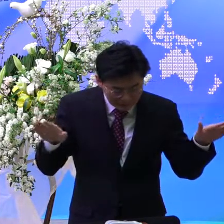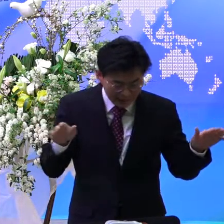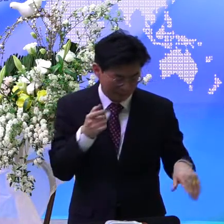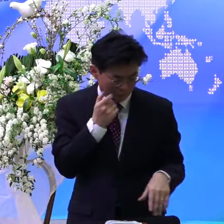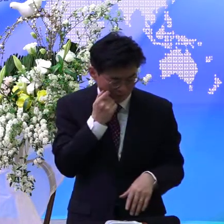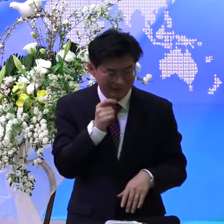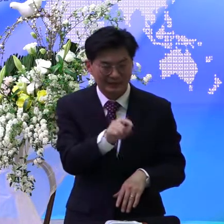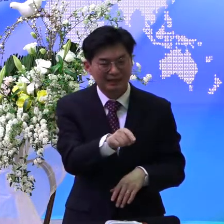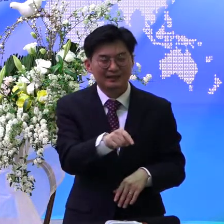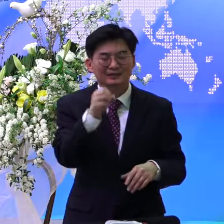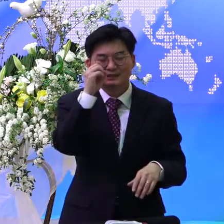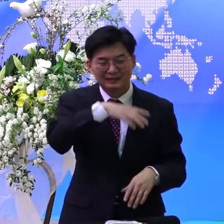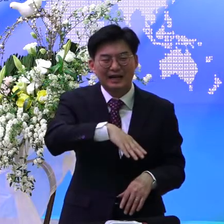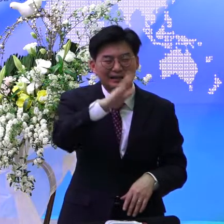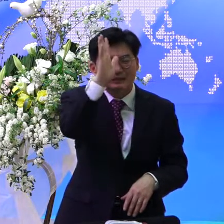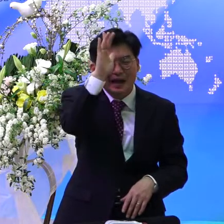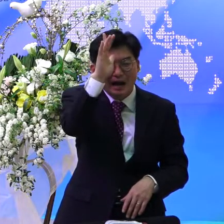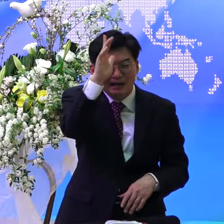겁니다.